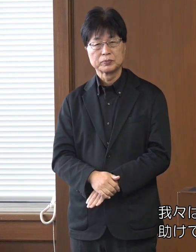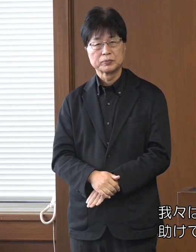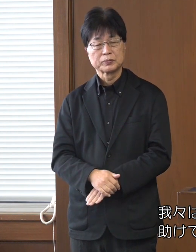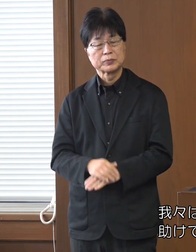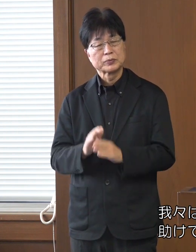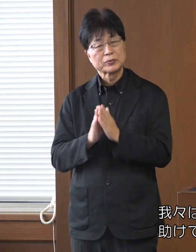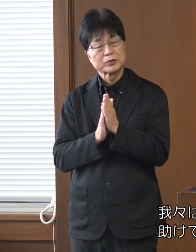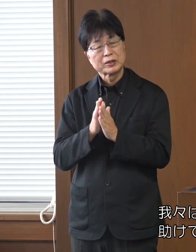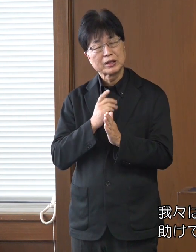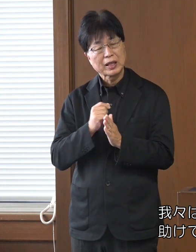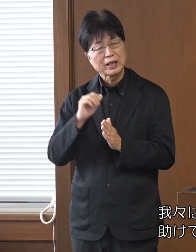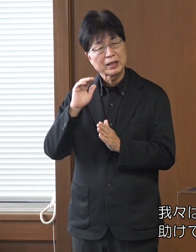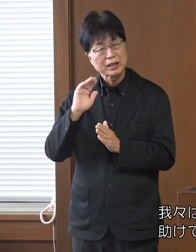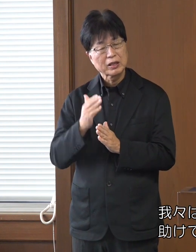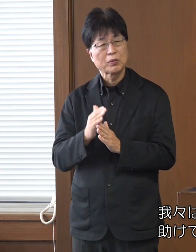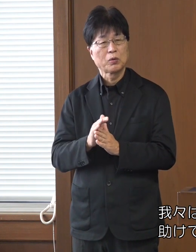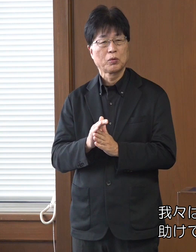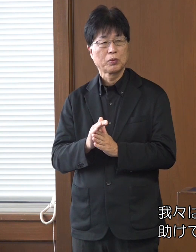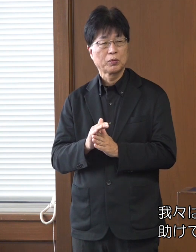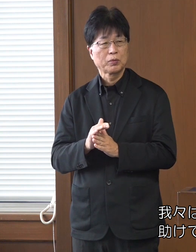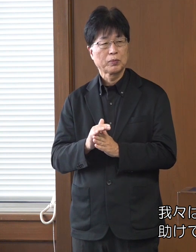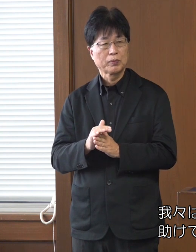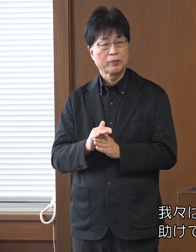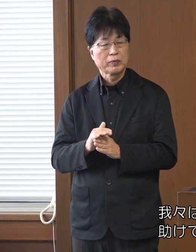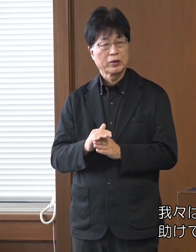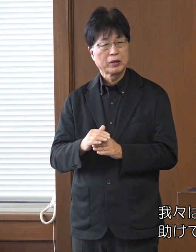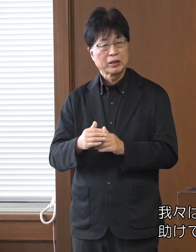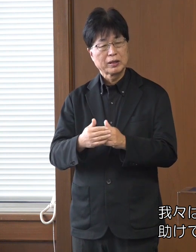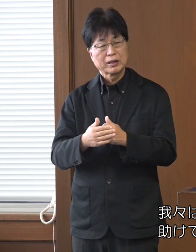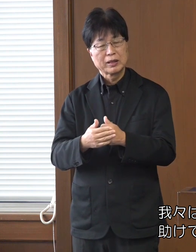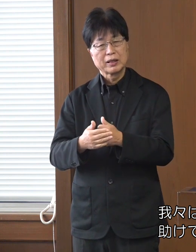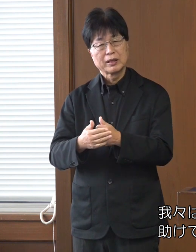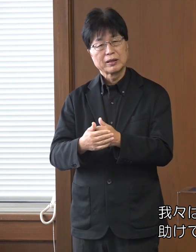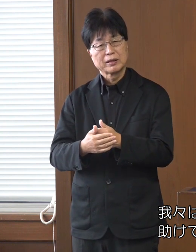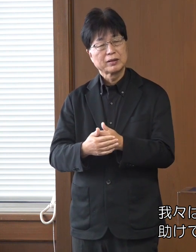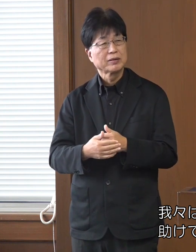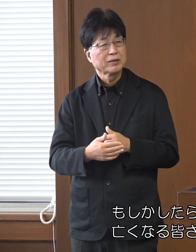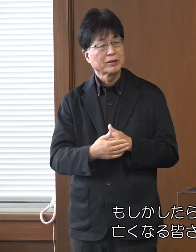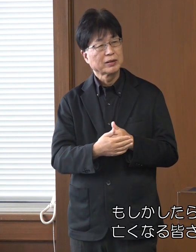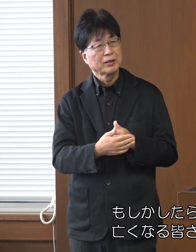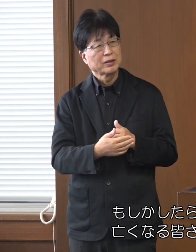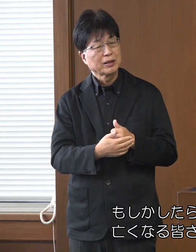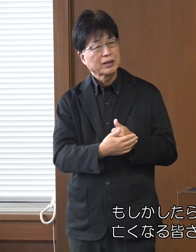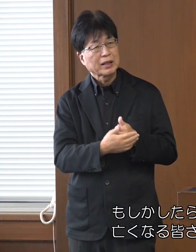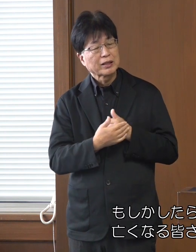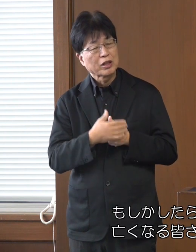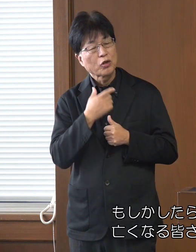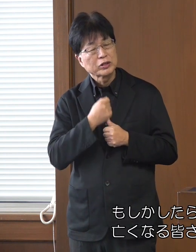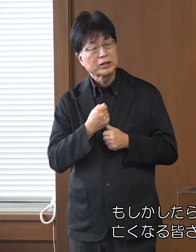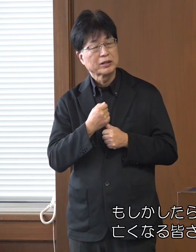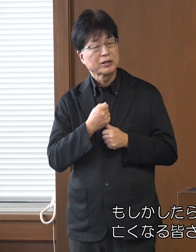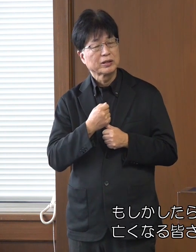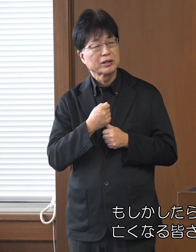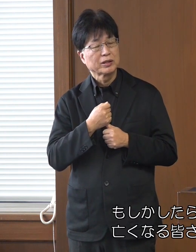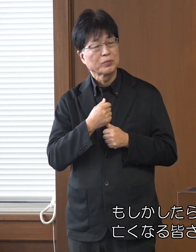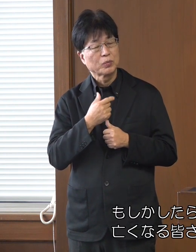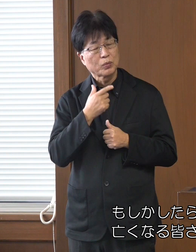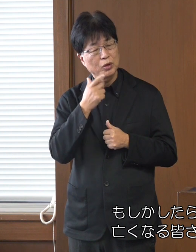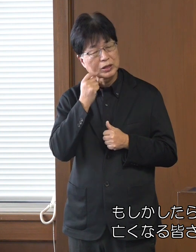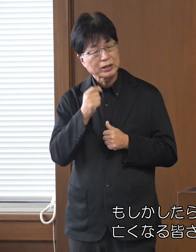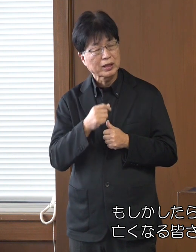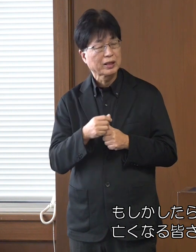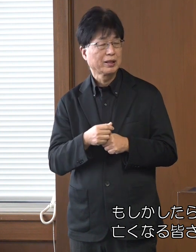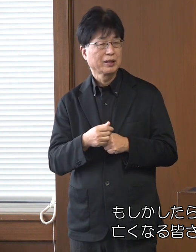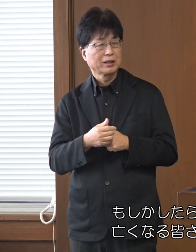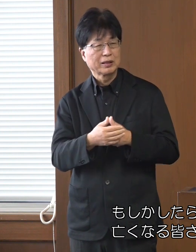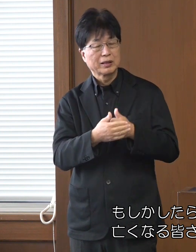我々はやっぱりそういう助けてほしかったのに、もしかしたら助かったかもしれないのに亡くなる皆さん